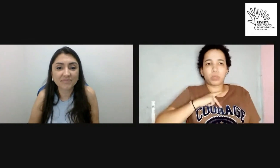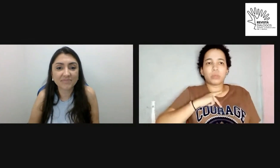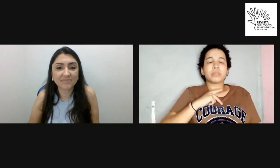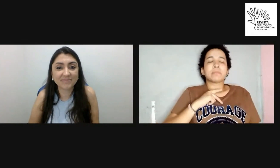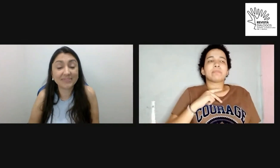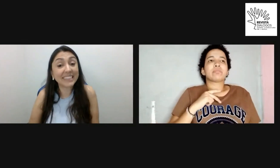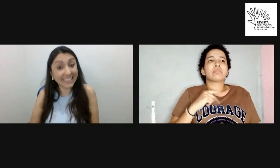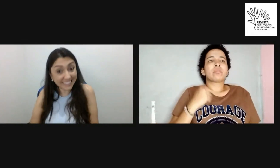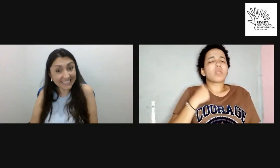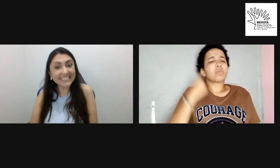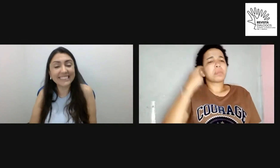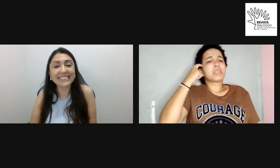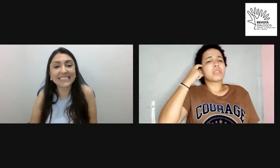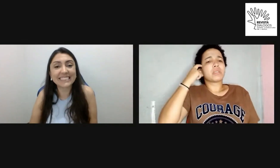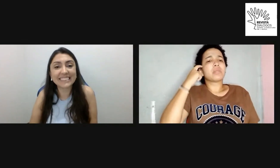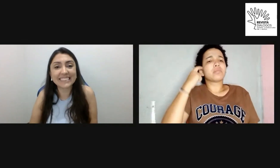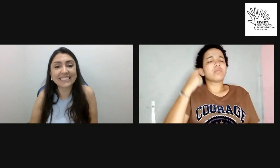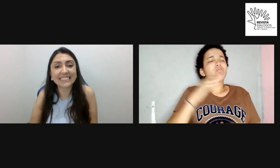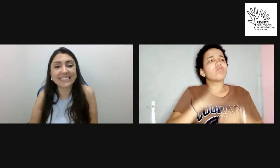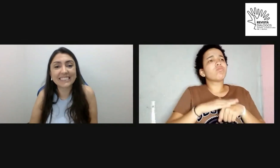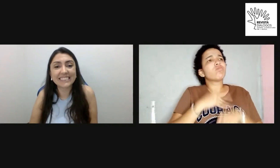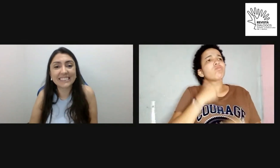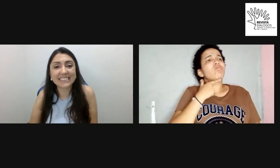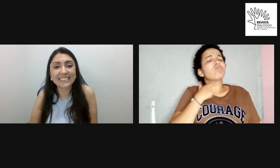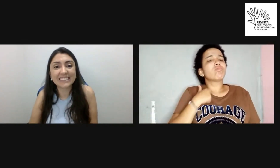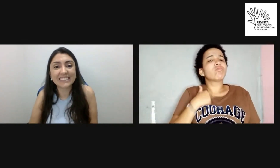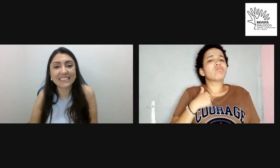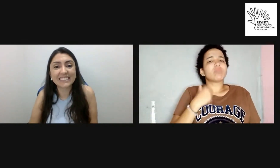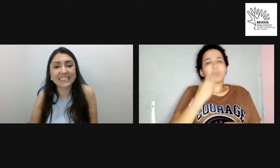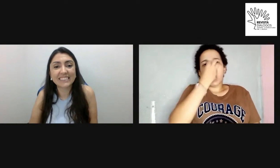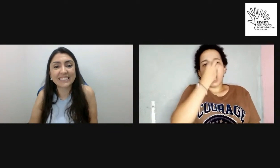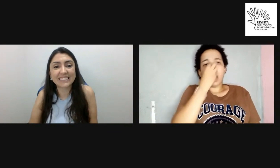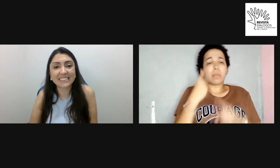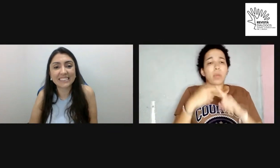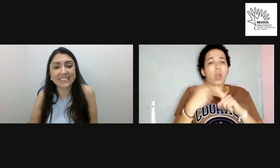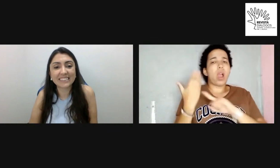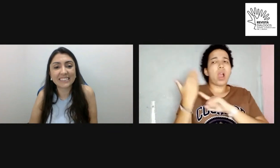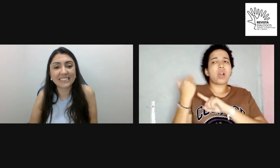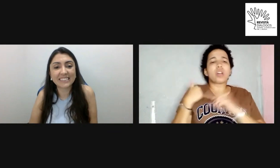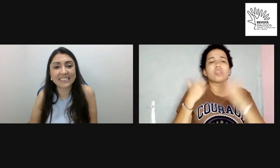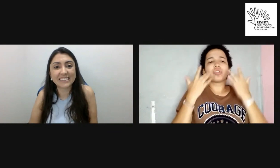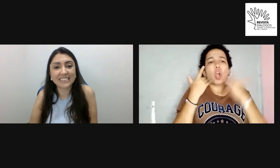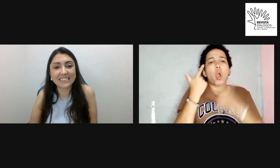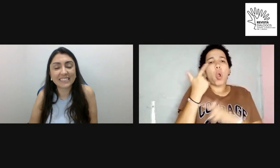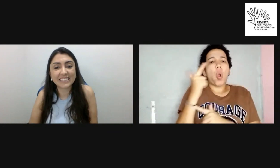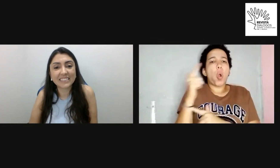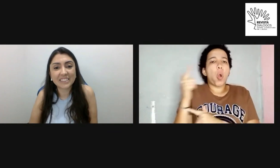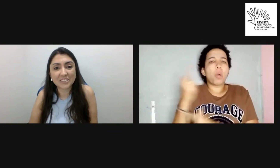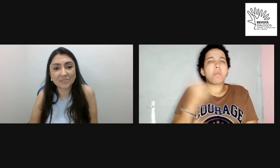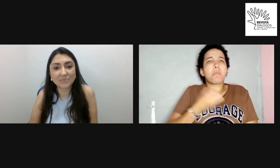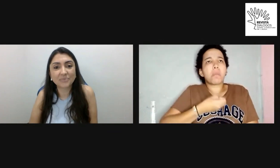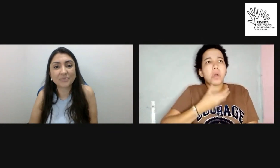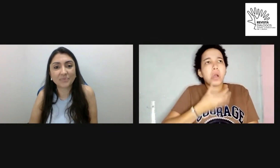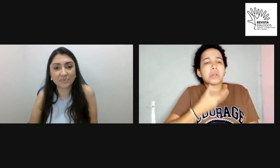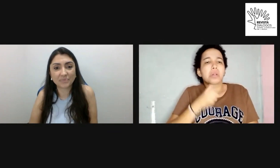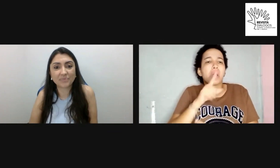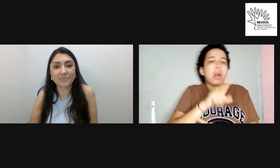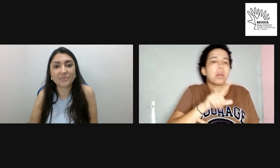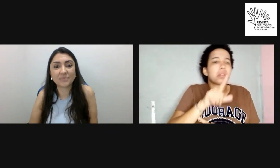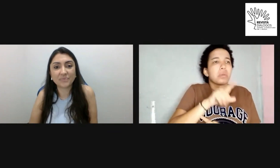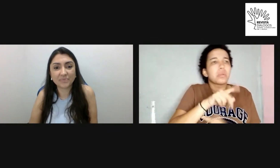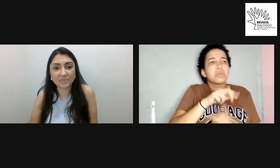Foi eu mesma que decidi. Eu desejei ser palhaça porque antes eu já fazia teatro,